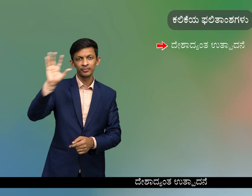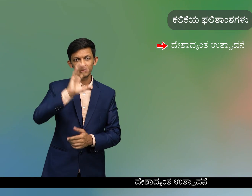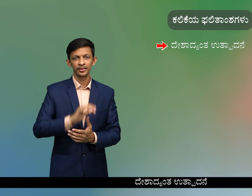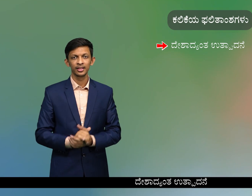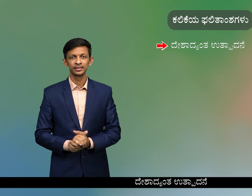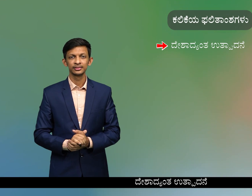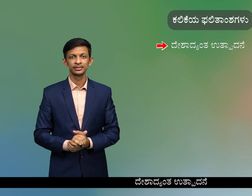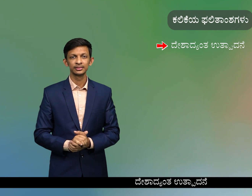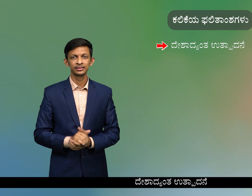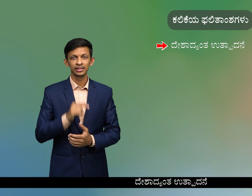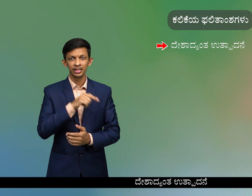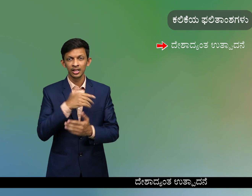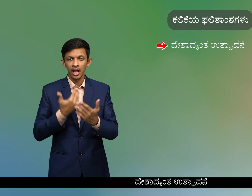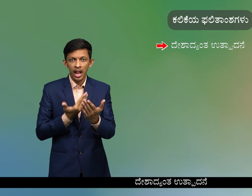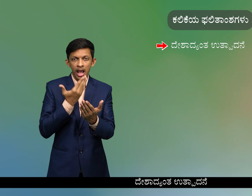ದೇಶದಾದ್ಯಂತ ಉತ್ಪಾದನೆ,